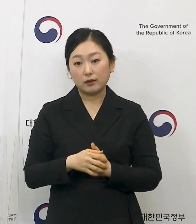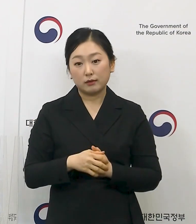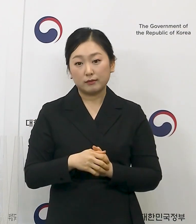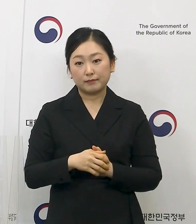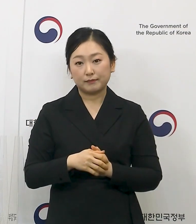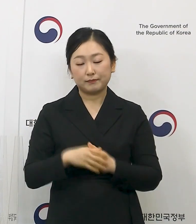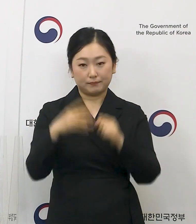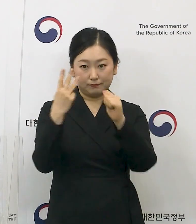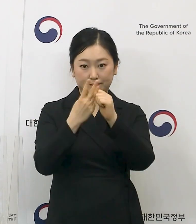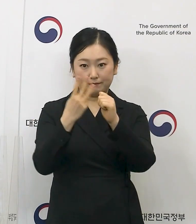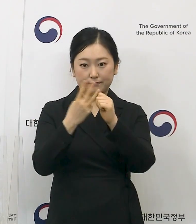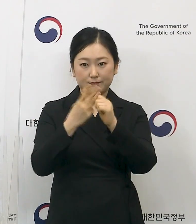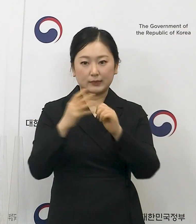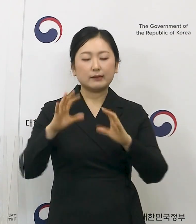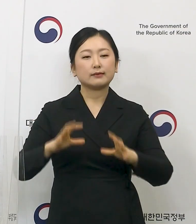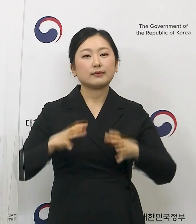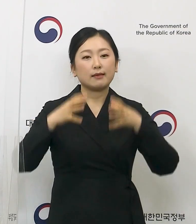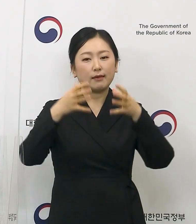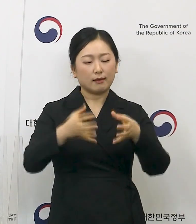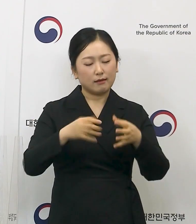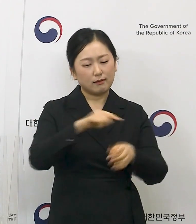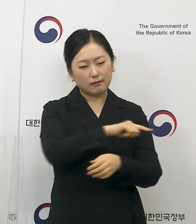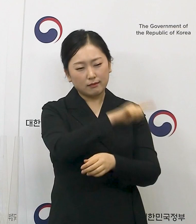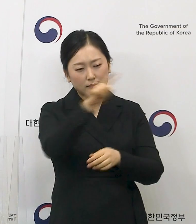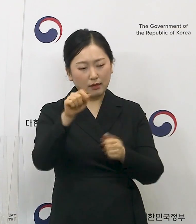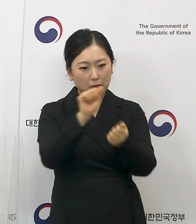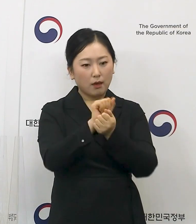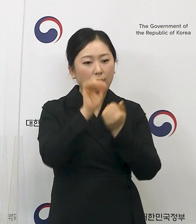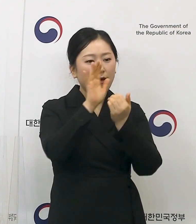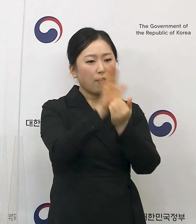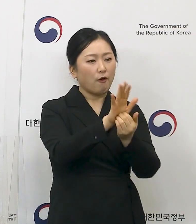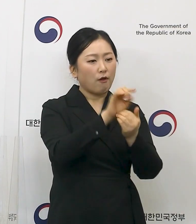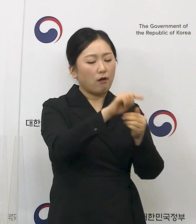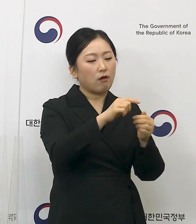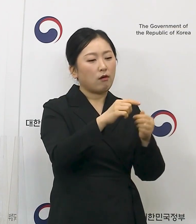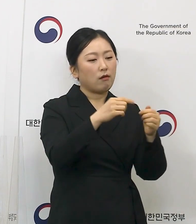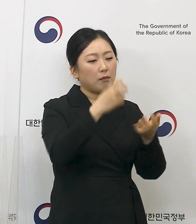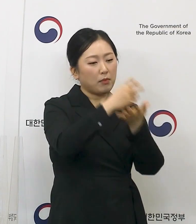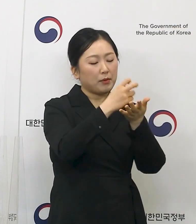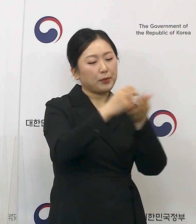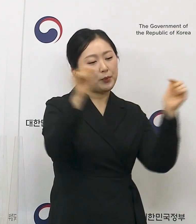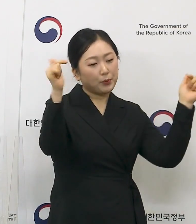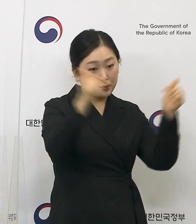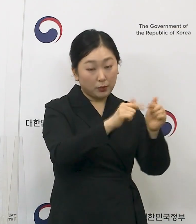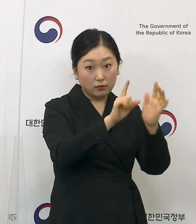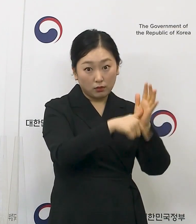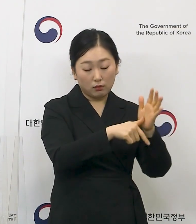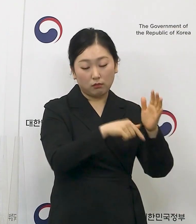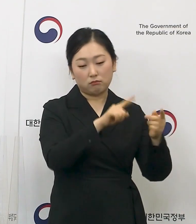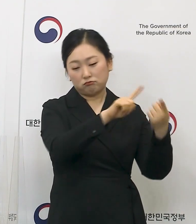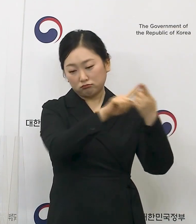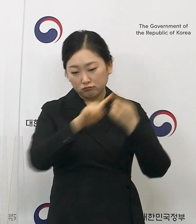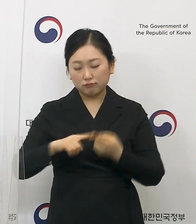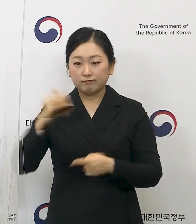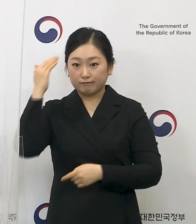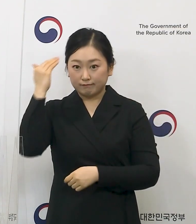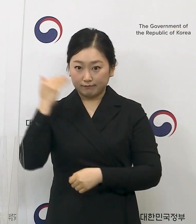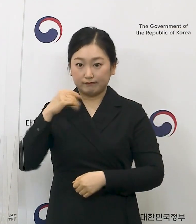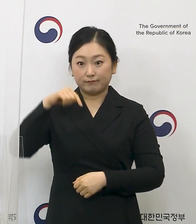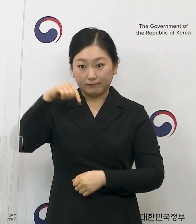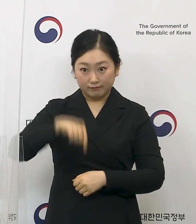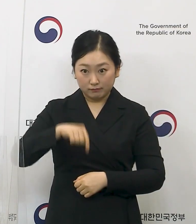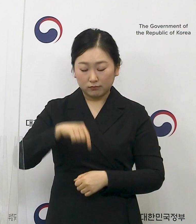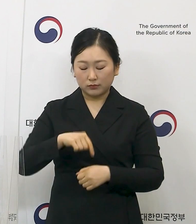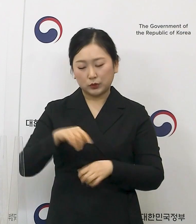셋째, 세계적인 방역 완화의 추세 속에서 우리나라 또한 적절한 시기에 균형 있는 완화가 가능하다고